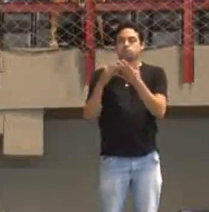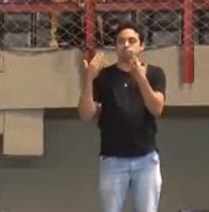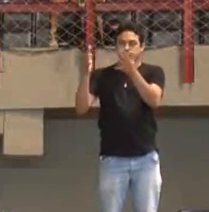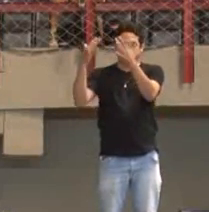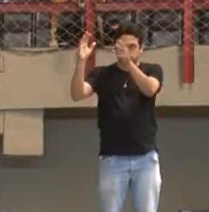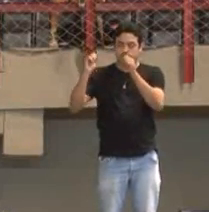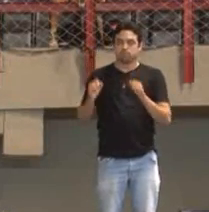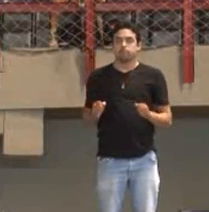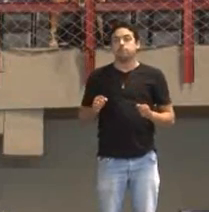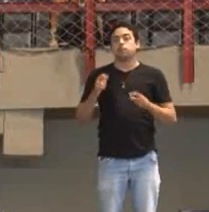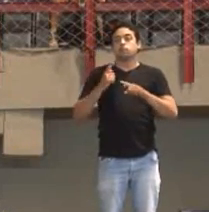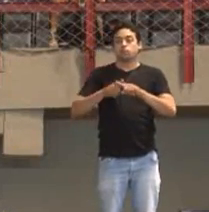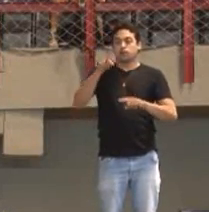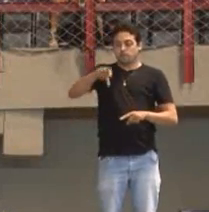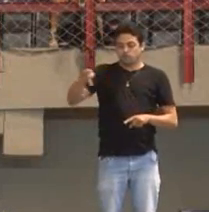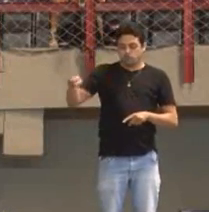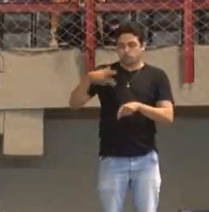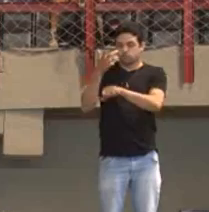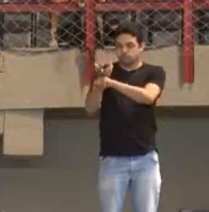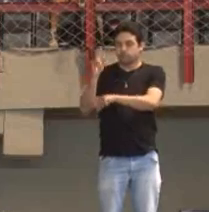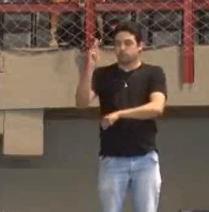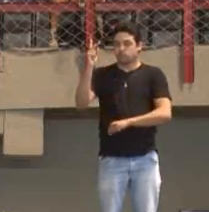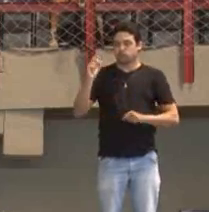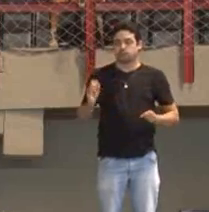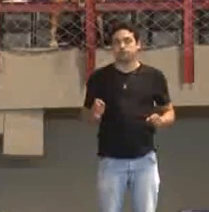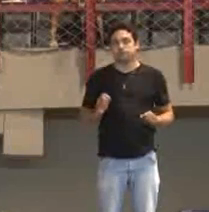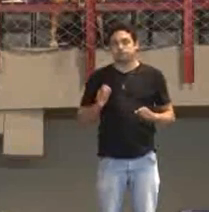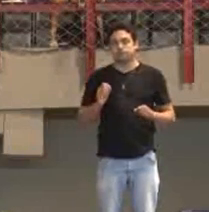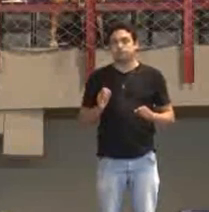palmas, professor de história.